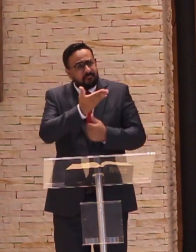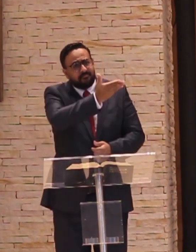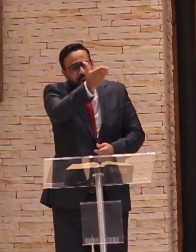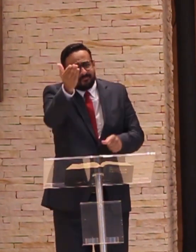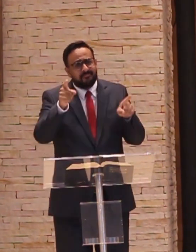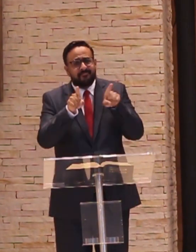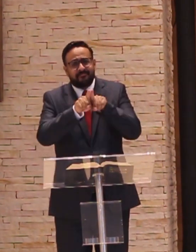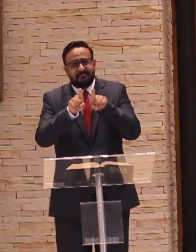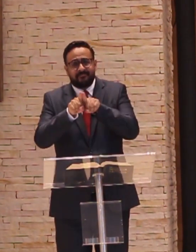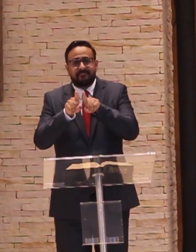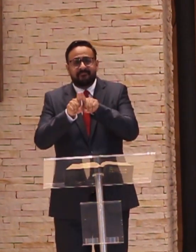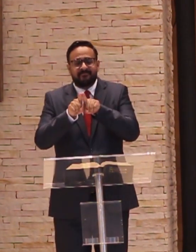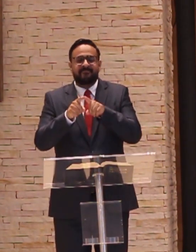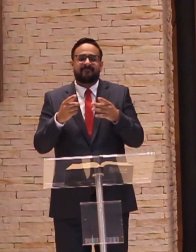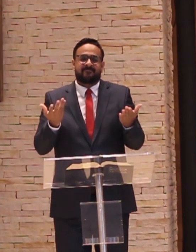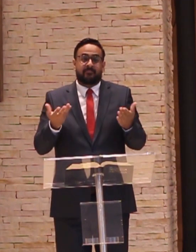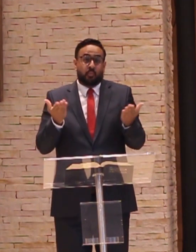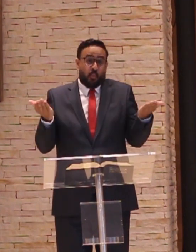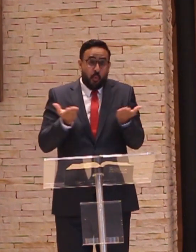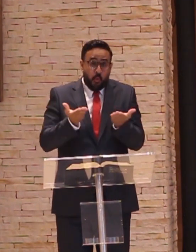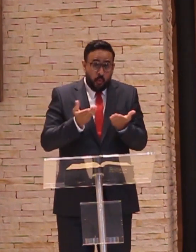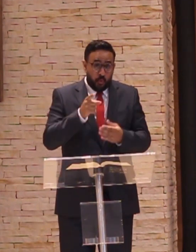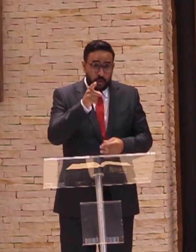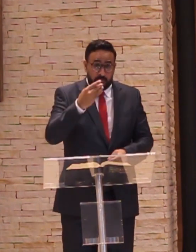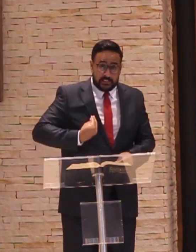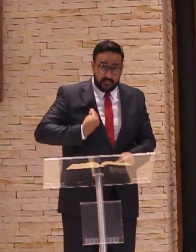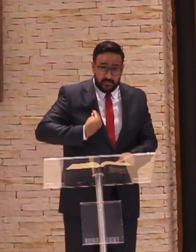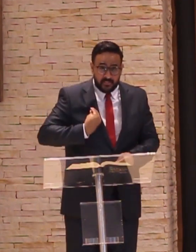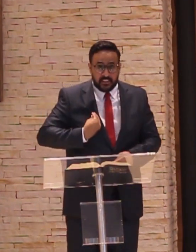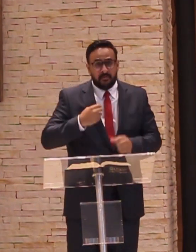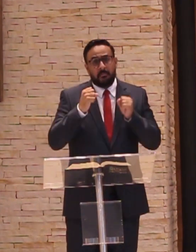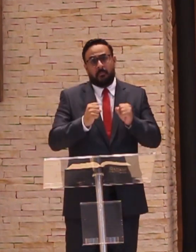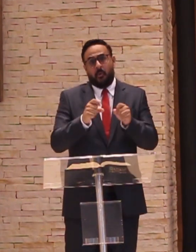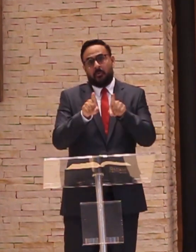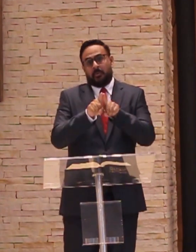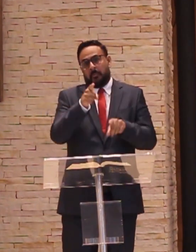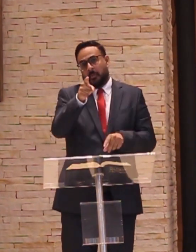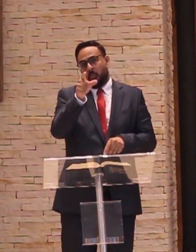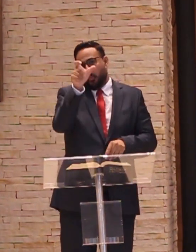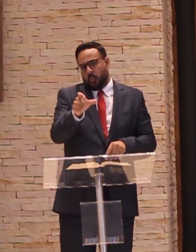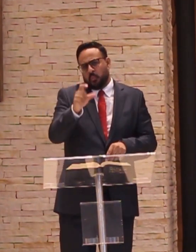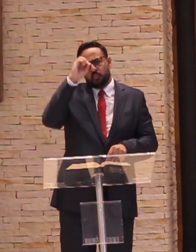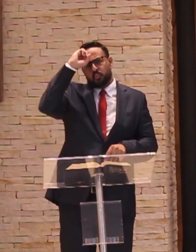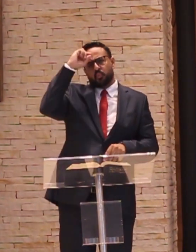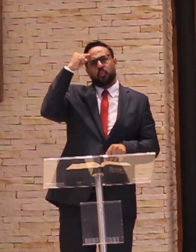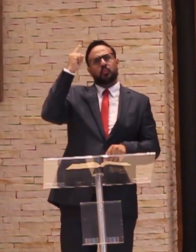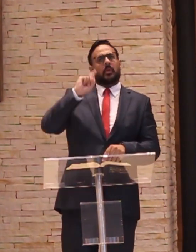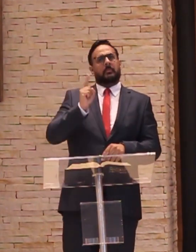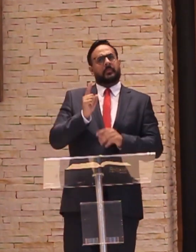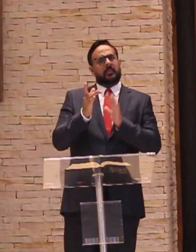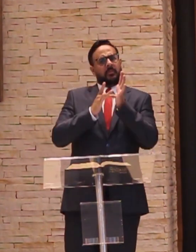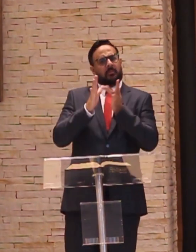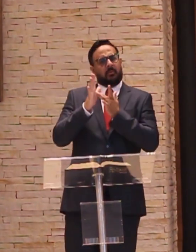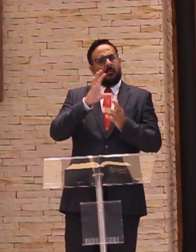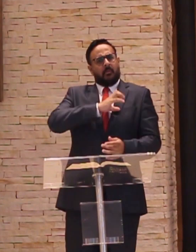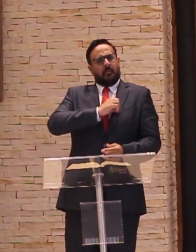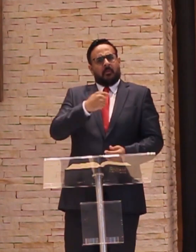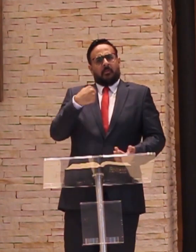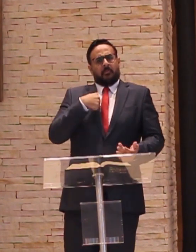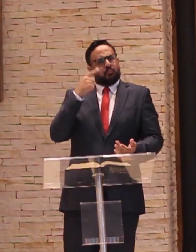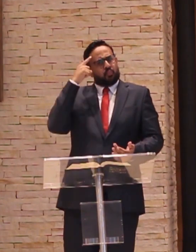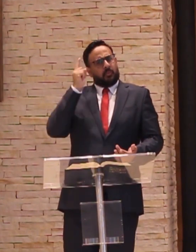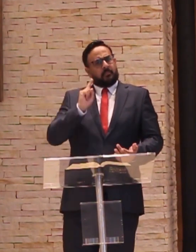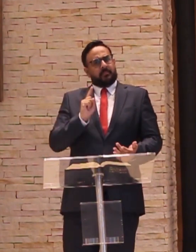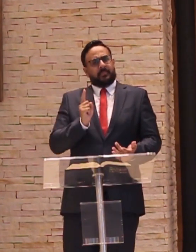pessoa deste mundo. A morte de Jesus foi por cada uma dessas pessoas. Você que está me assistindo hoje pode ter sido impactado por este